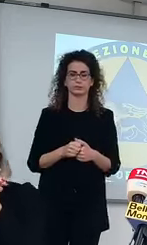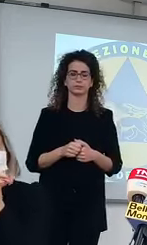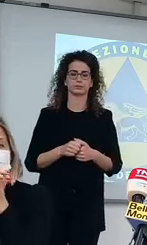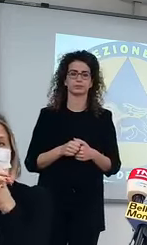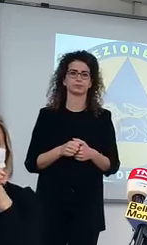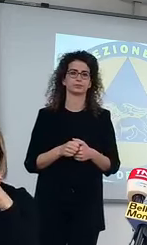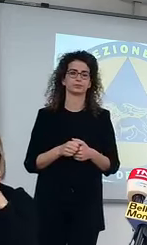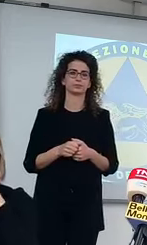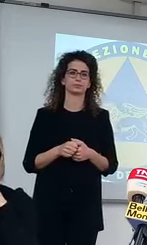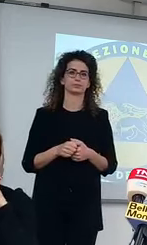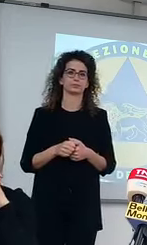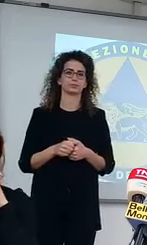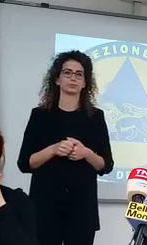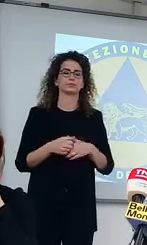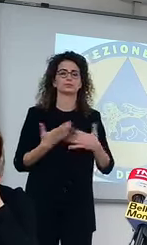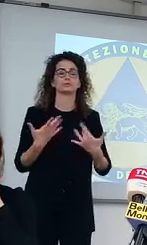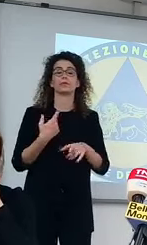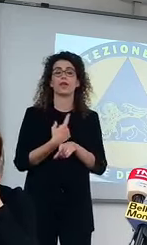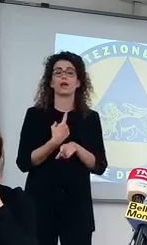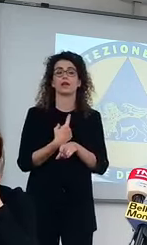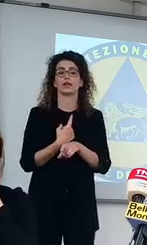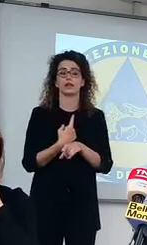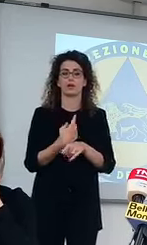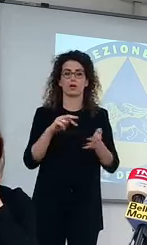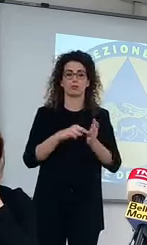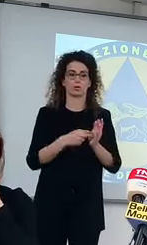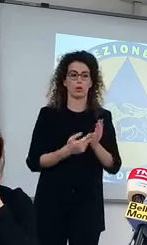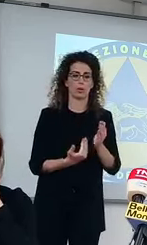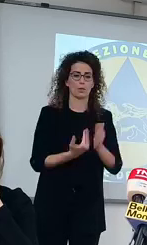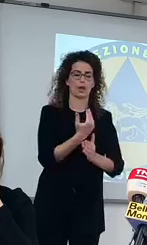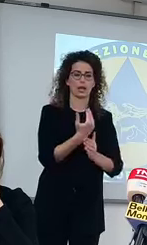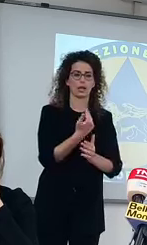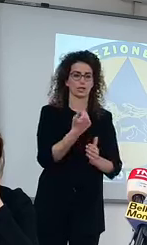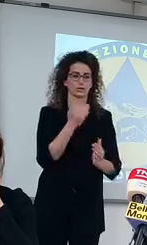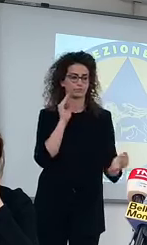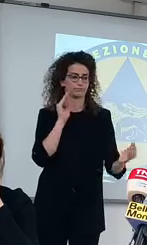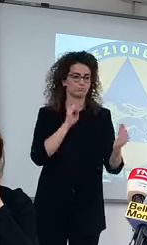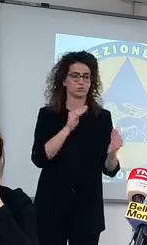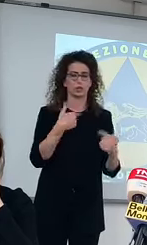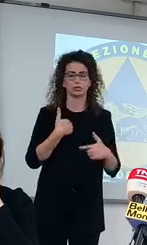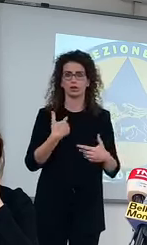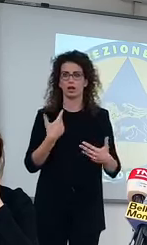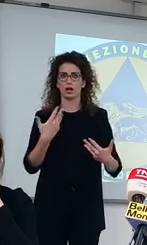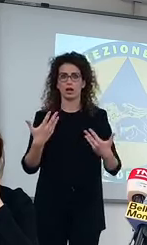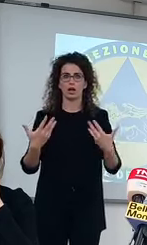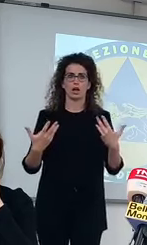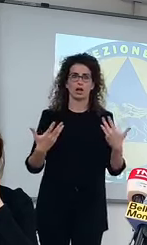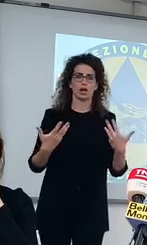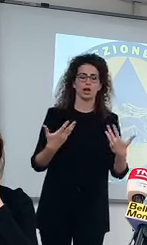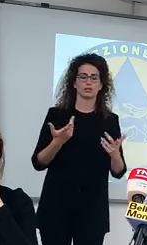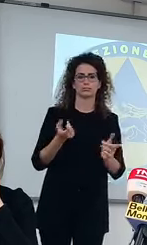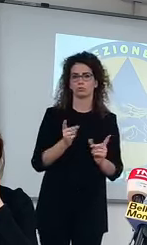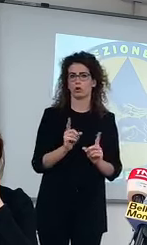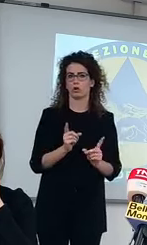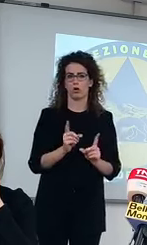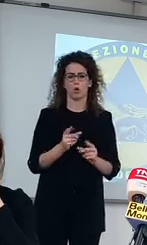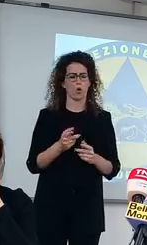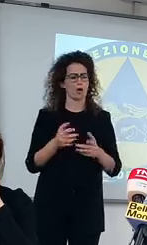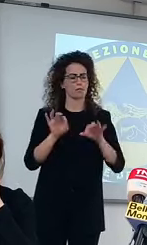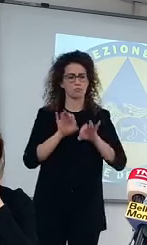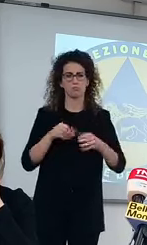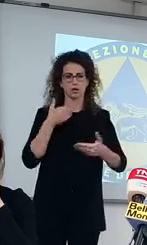dobbiamo far fronte anche a questo nuovo problema, però noi non ci scoraggiamo, siamo pronti ad andare